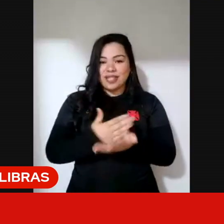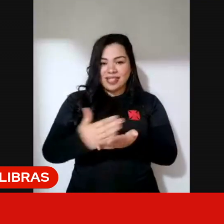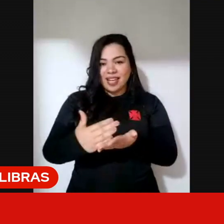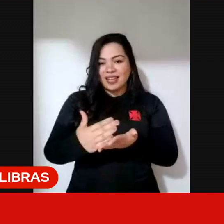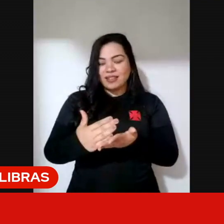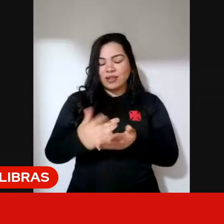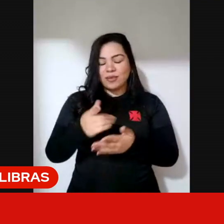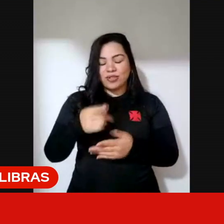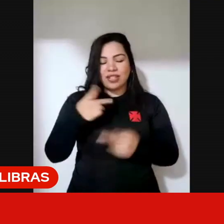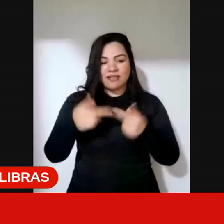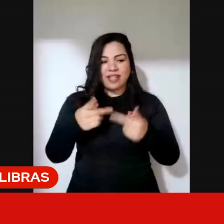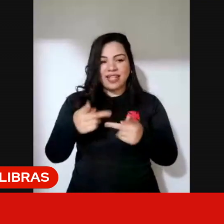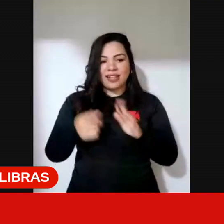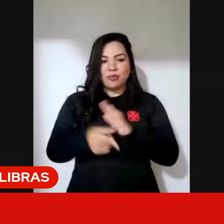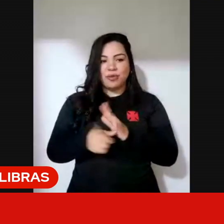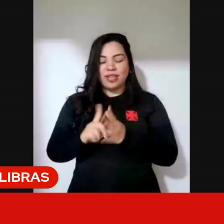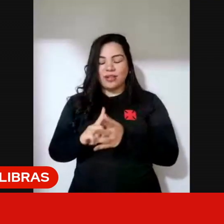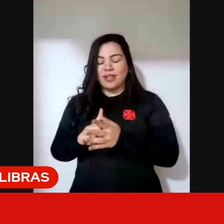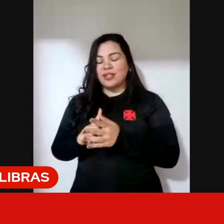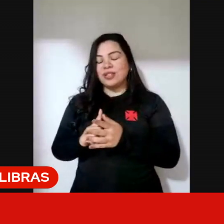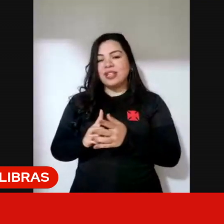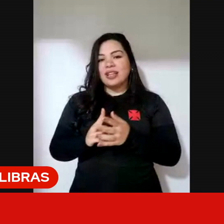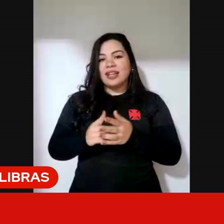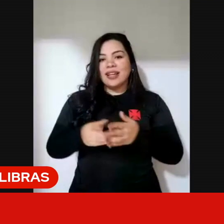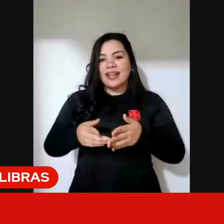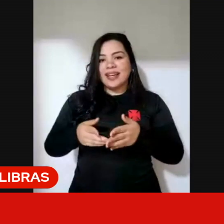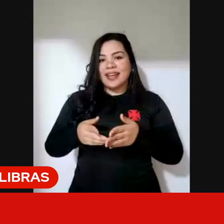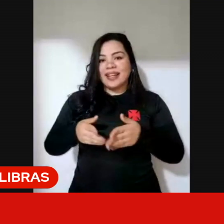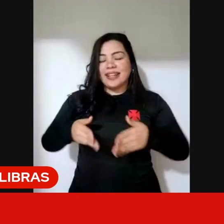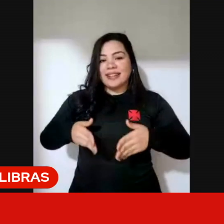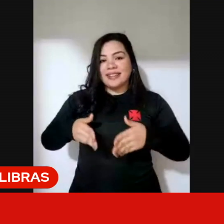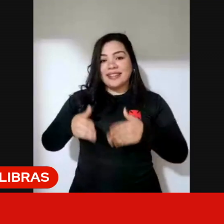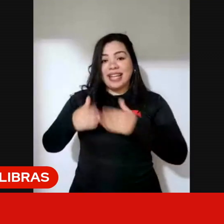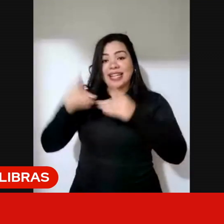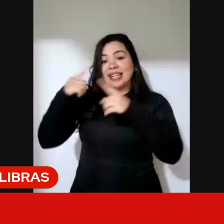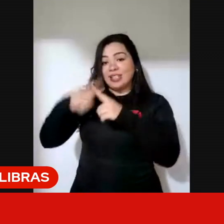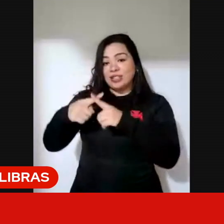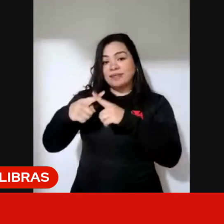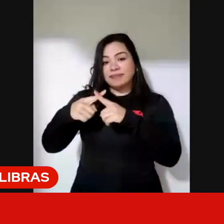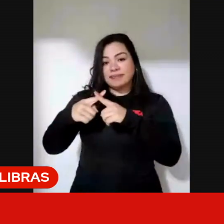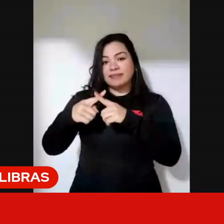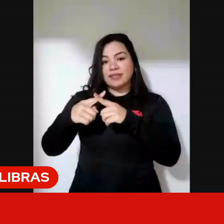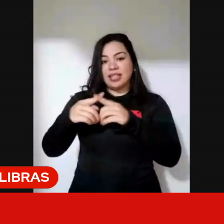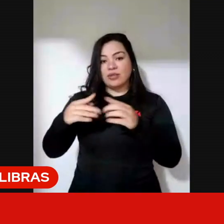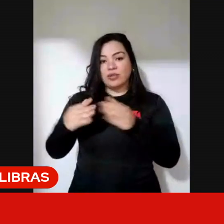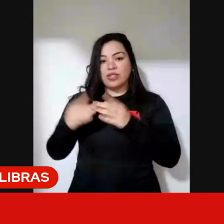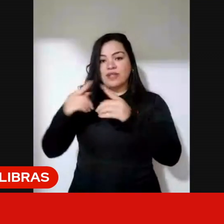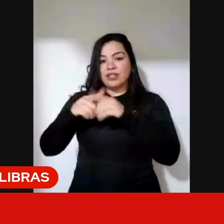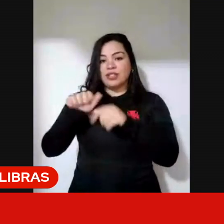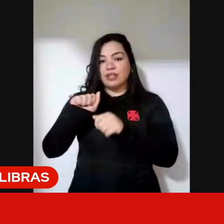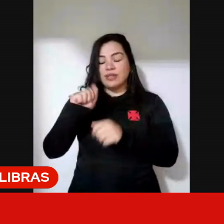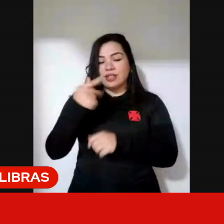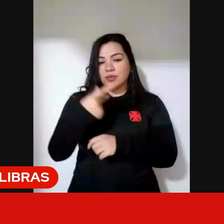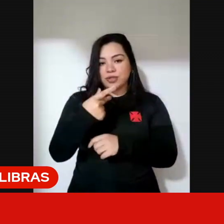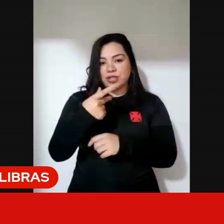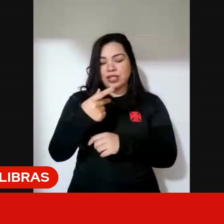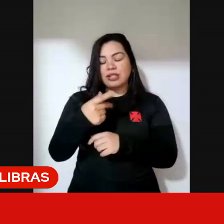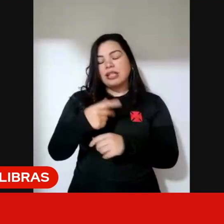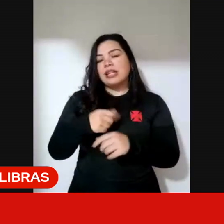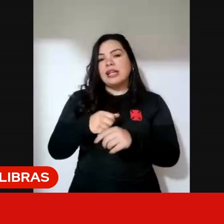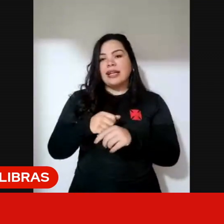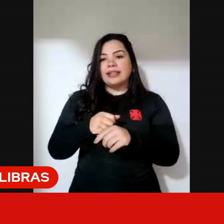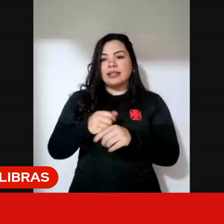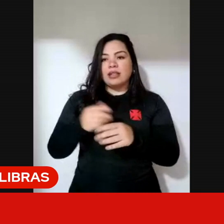Eu comecei, como eu já falei aqui um pouquinho antes, na igreja, né? Eu sou adventista do sétimo